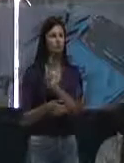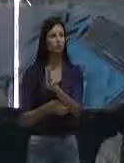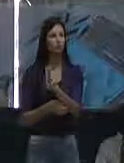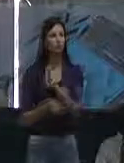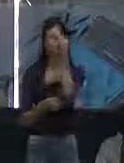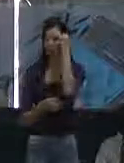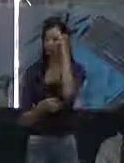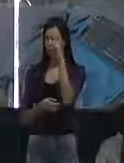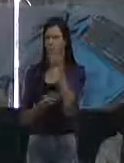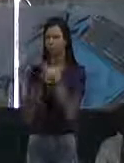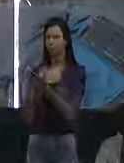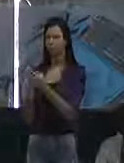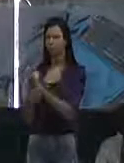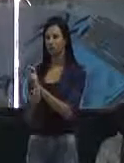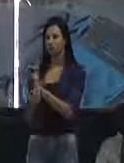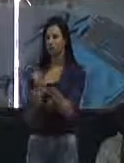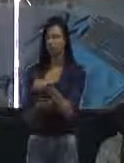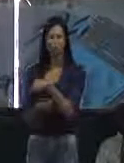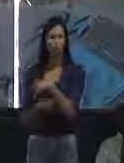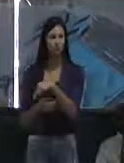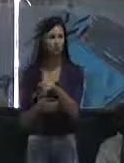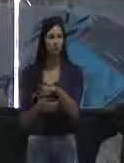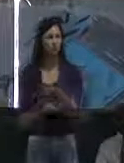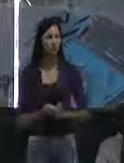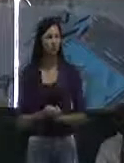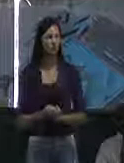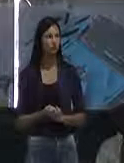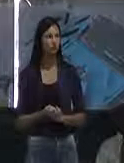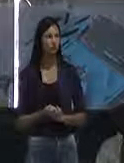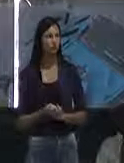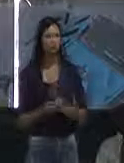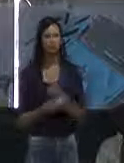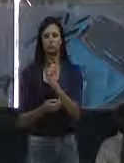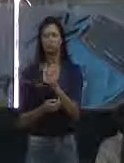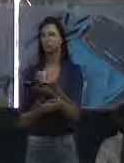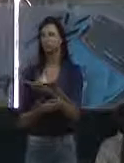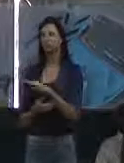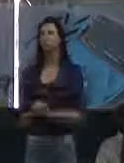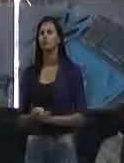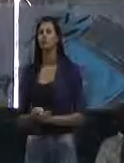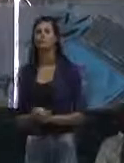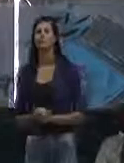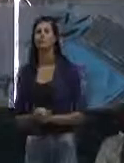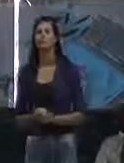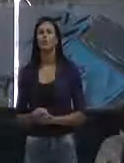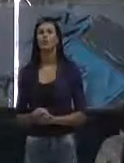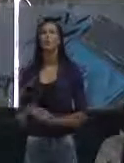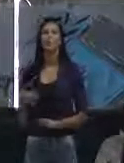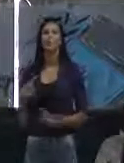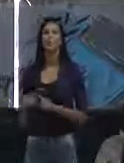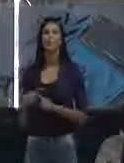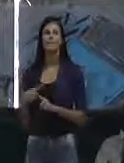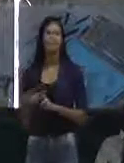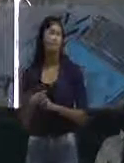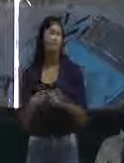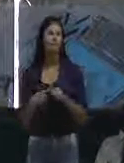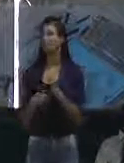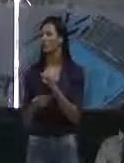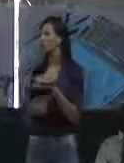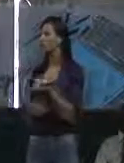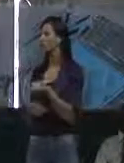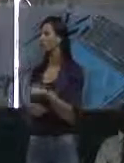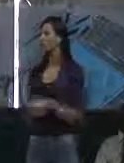minutos. 5 minutos. Mais Fabrício. 5 minutos. Quando suplente de vereador. 10 minutos,